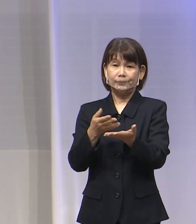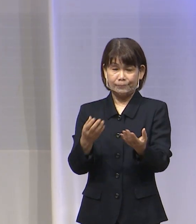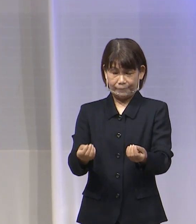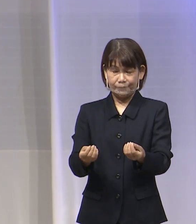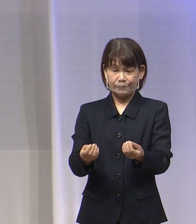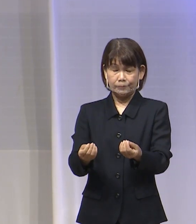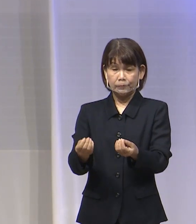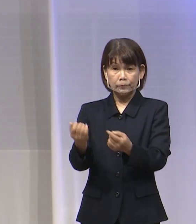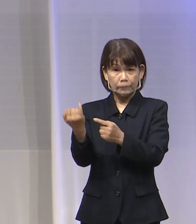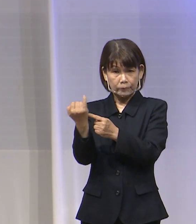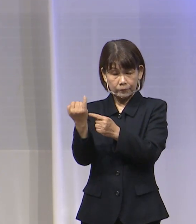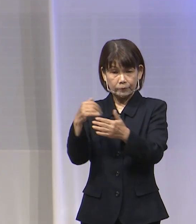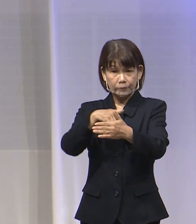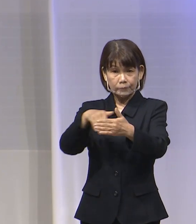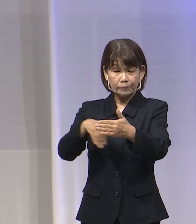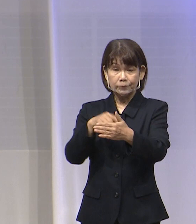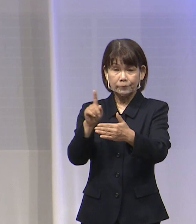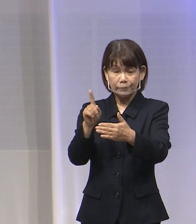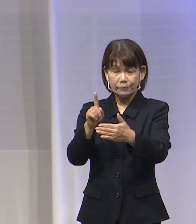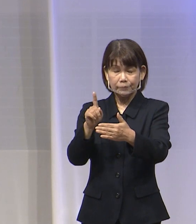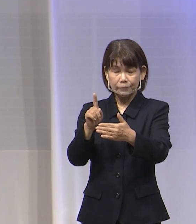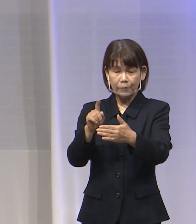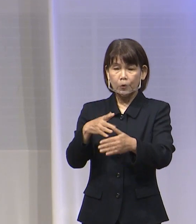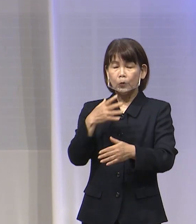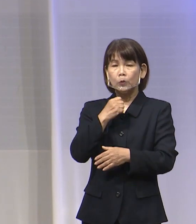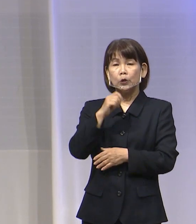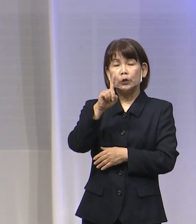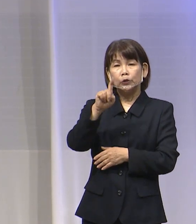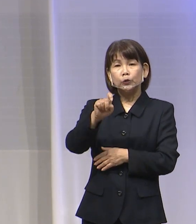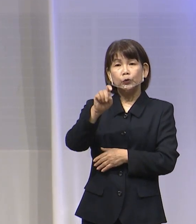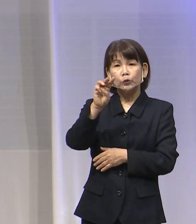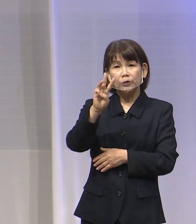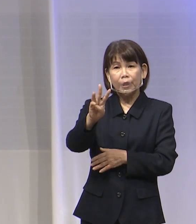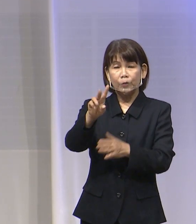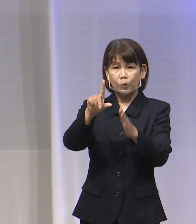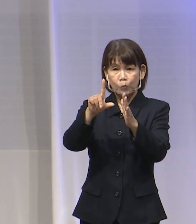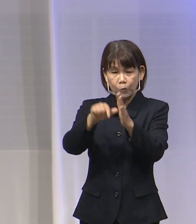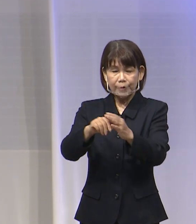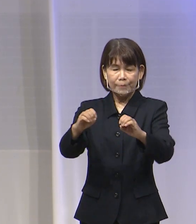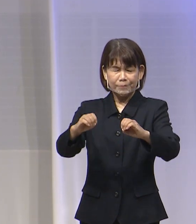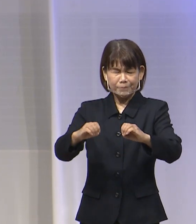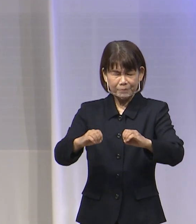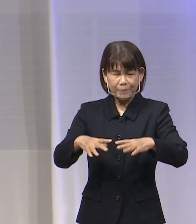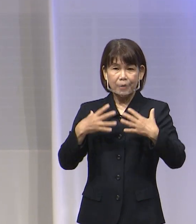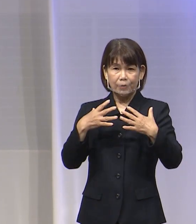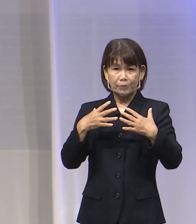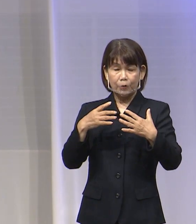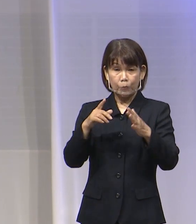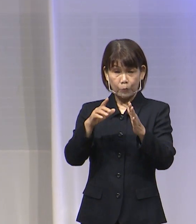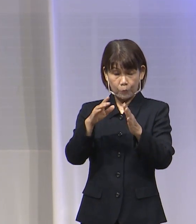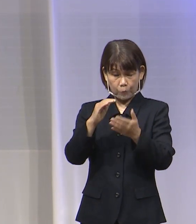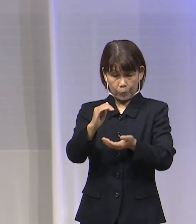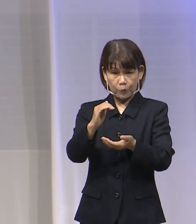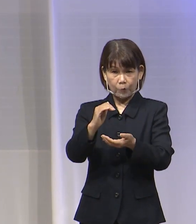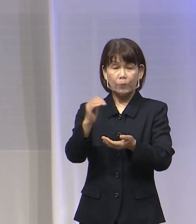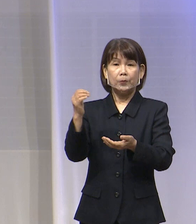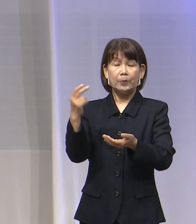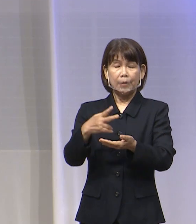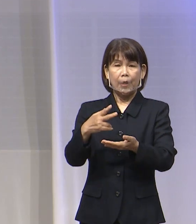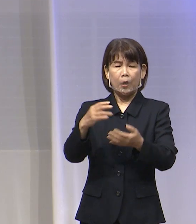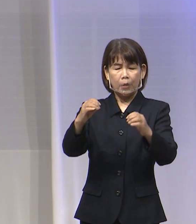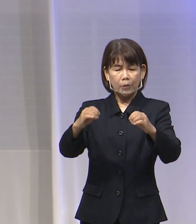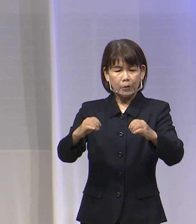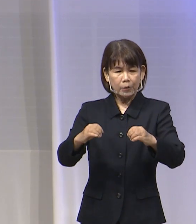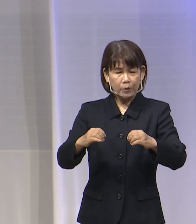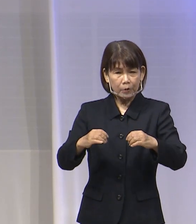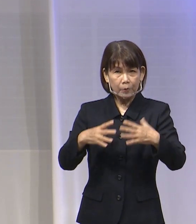サロさんが13生の時に原爆に遭ったことそして原爆が落ちて